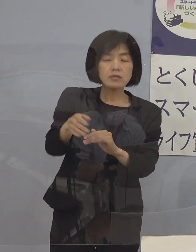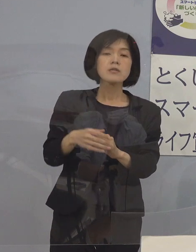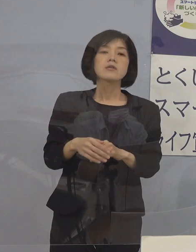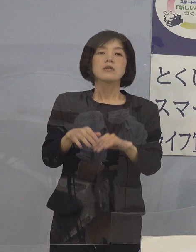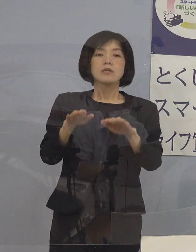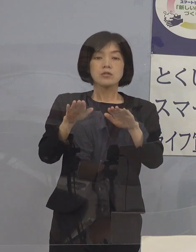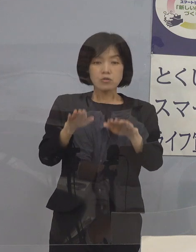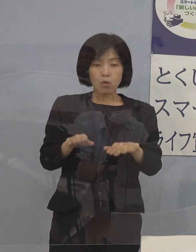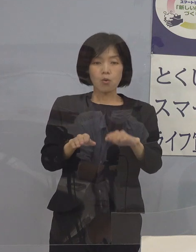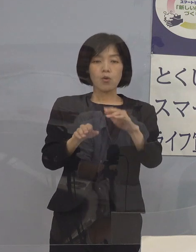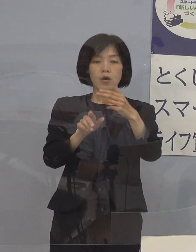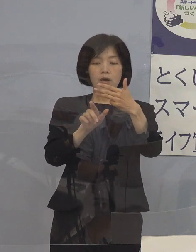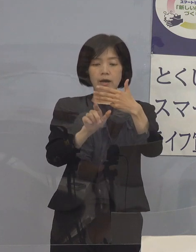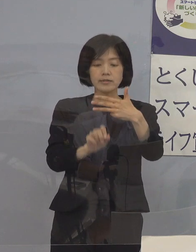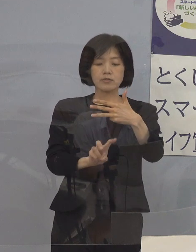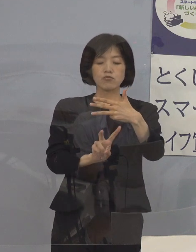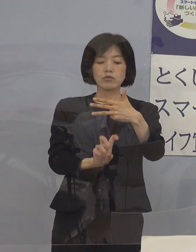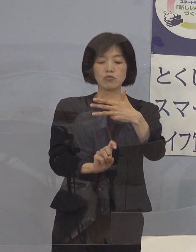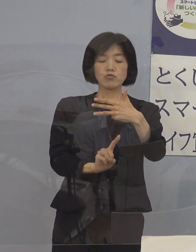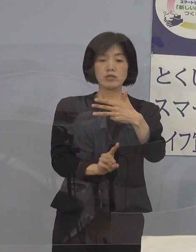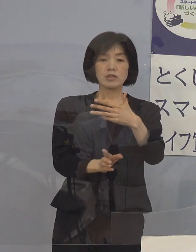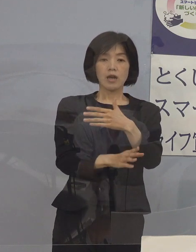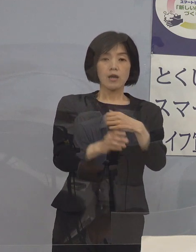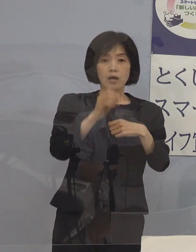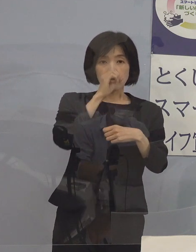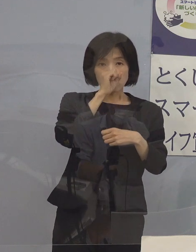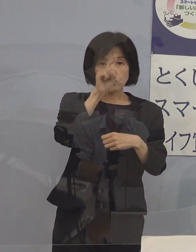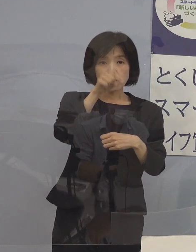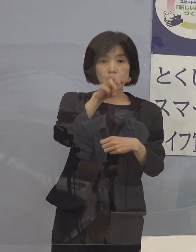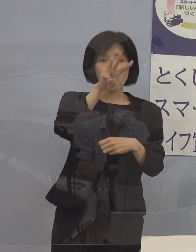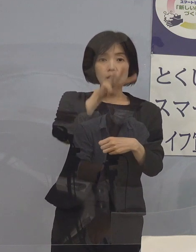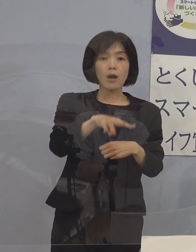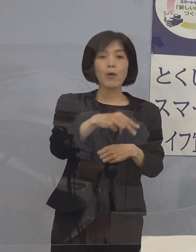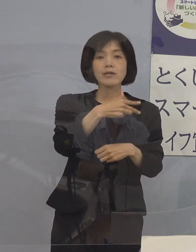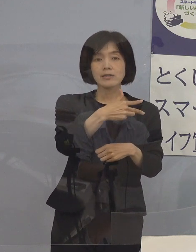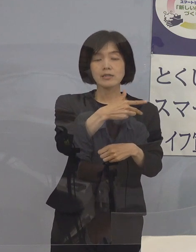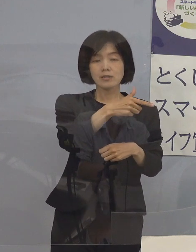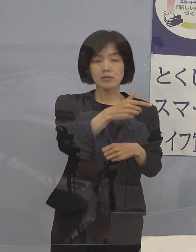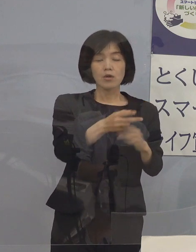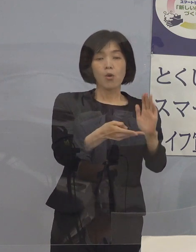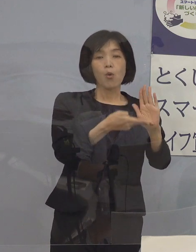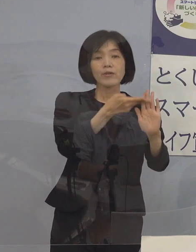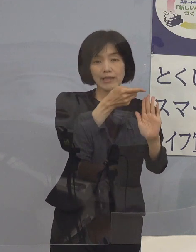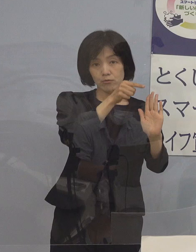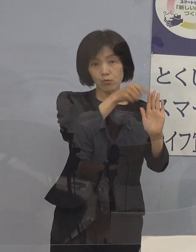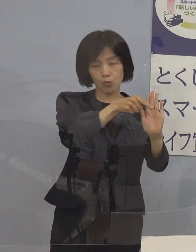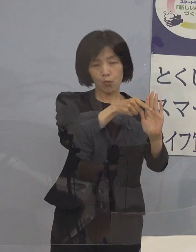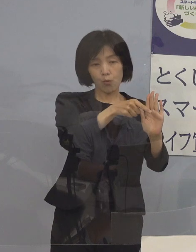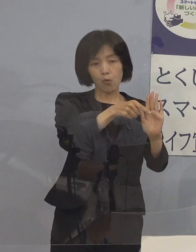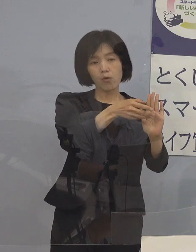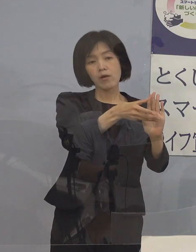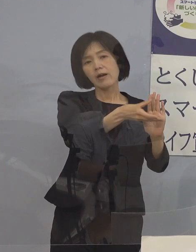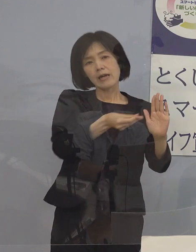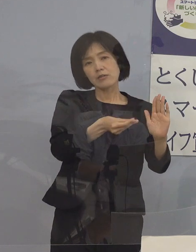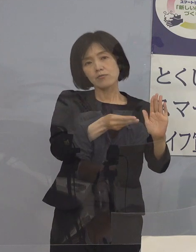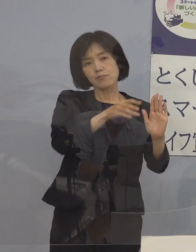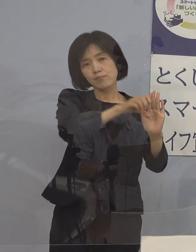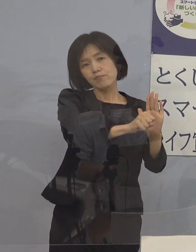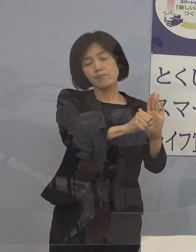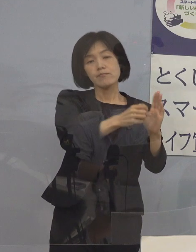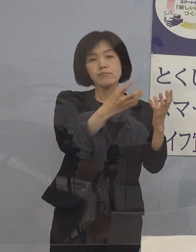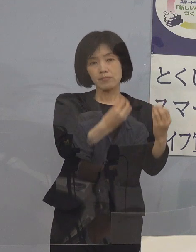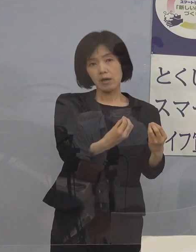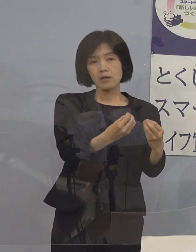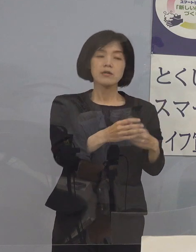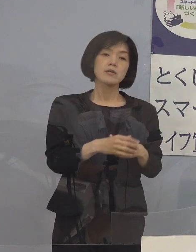本日21日より吉野川市のホテルを新たに1施設確保させていただき